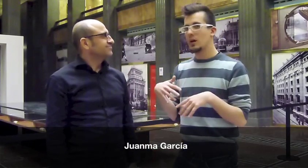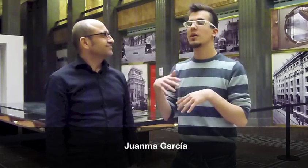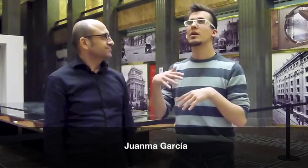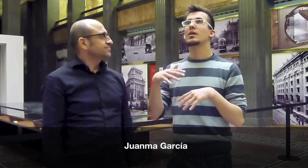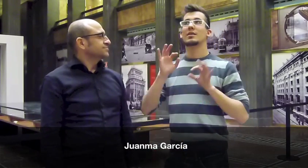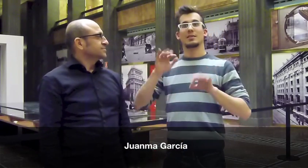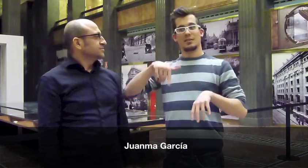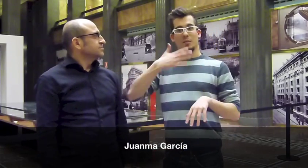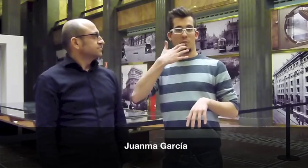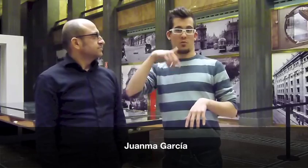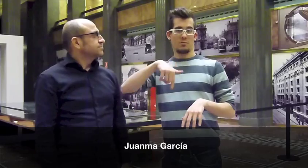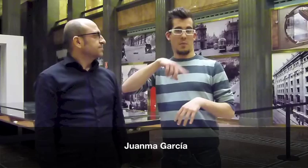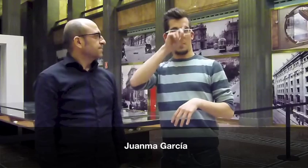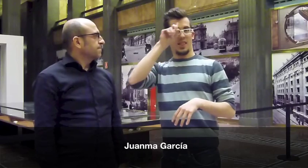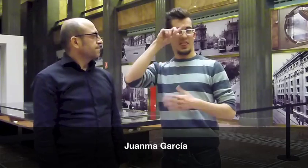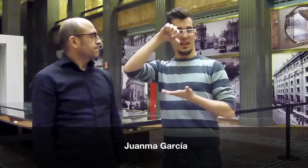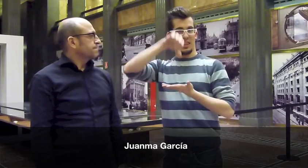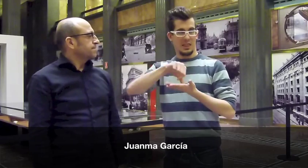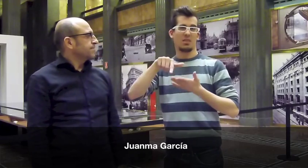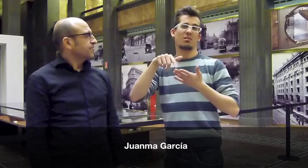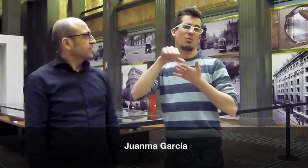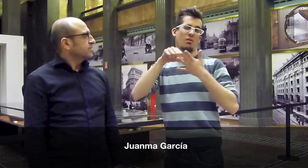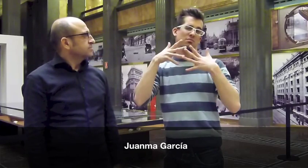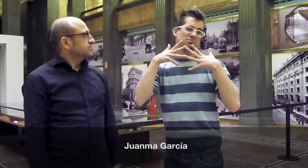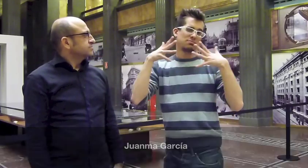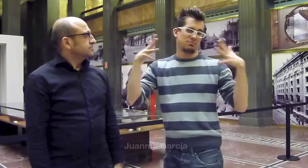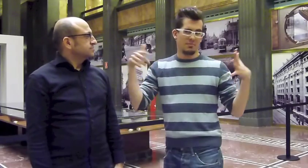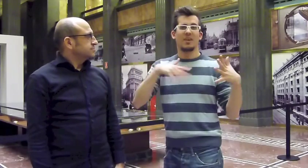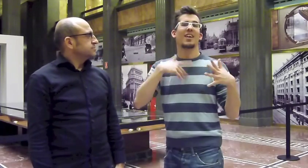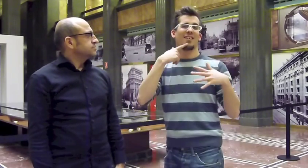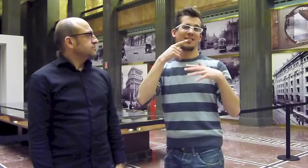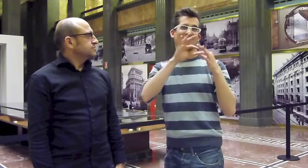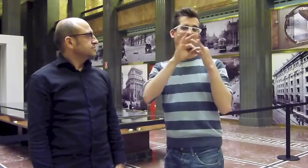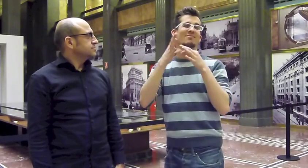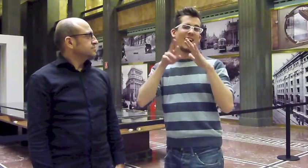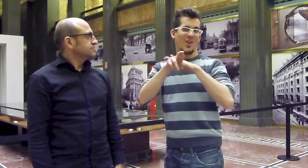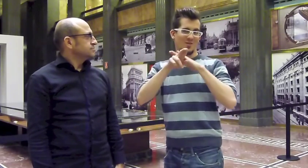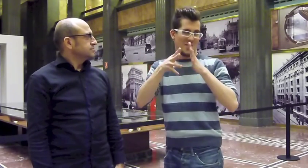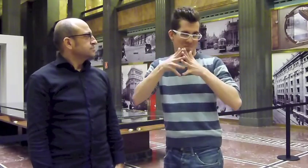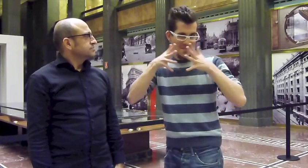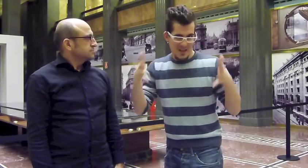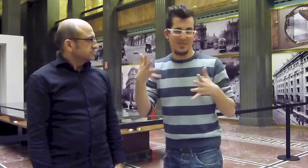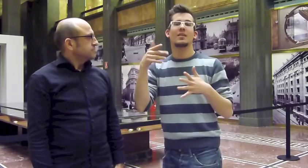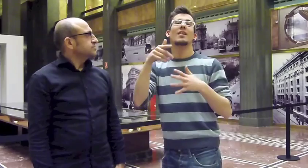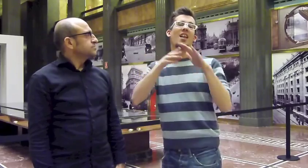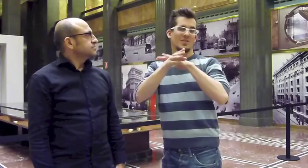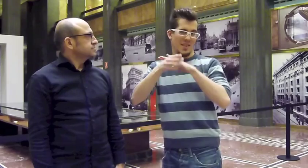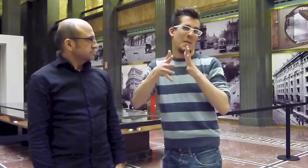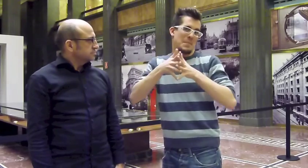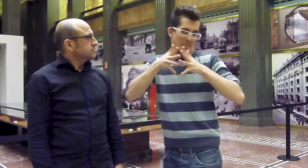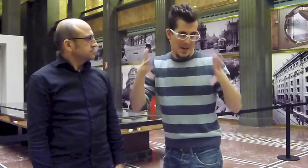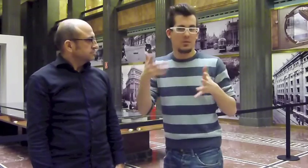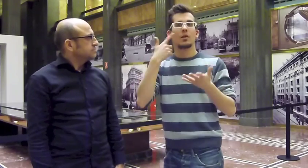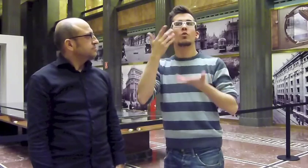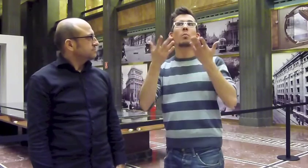Esa es una pregunta muy amplia. Por ejemplo, aquí en el entorno de Madrid, que es una ciudad muy grande y que cuenta evidentemente con